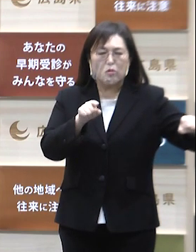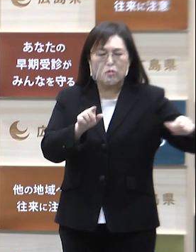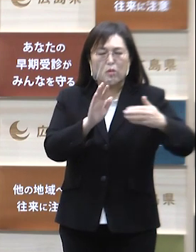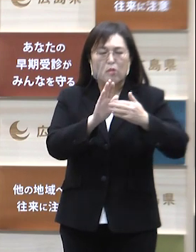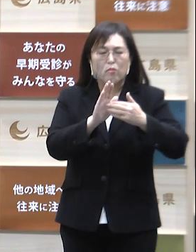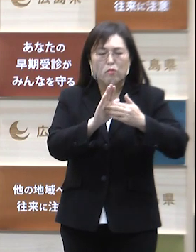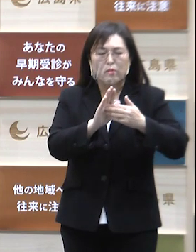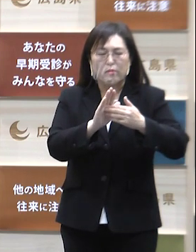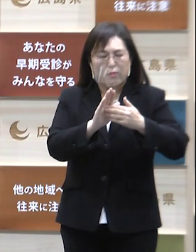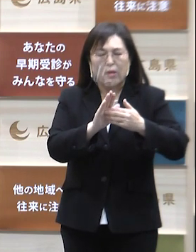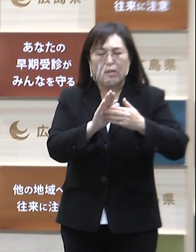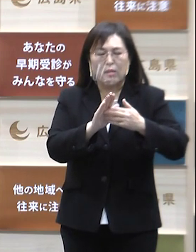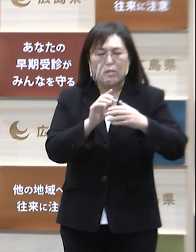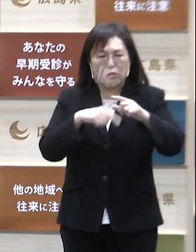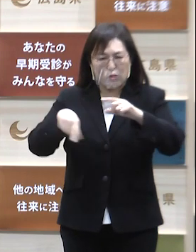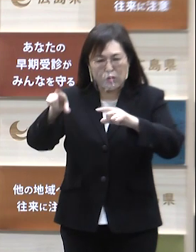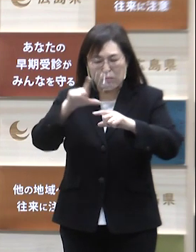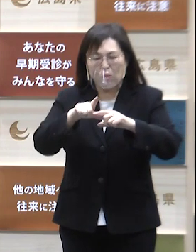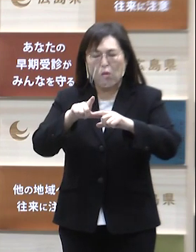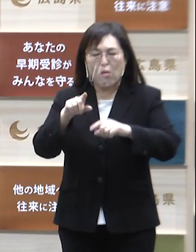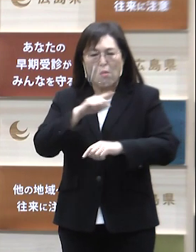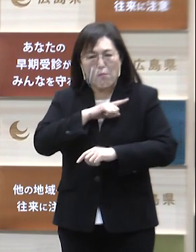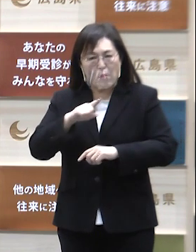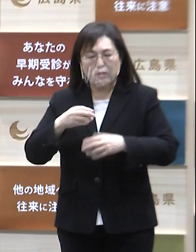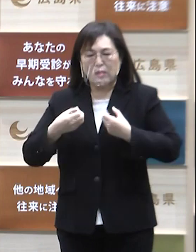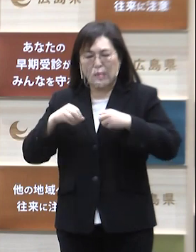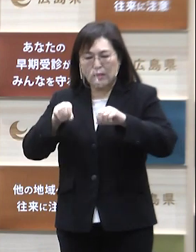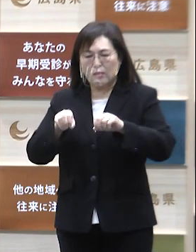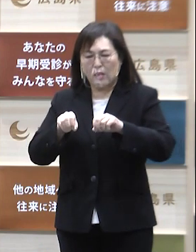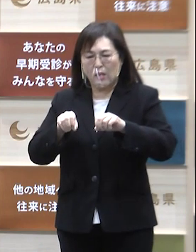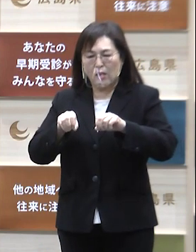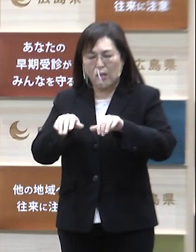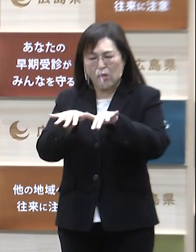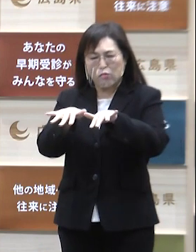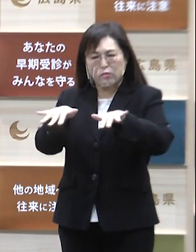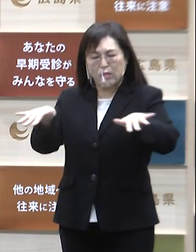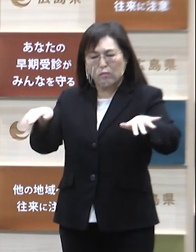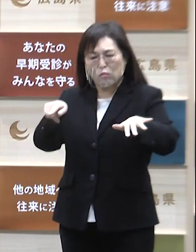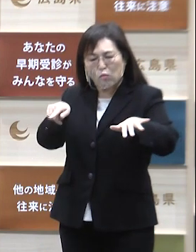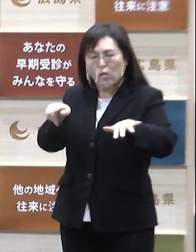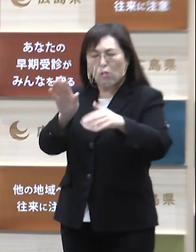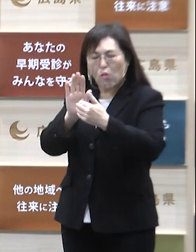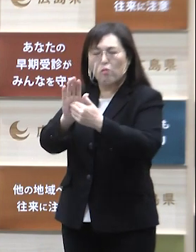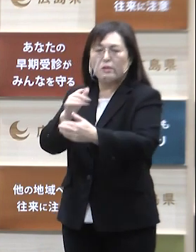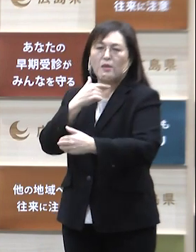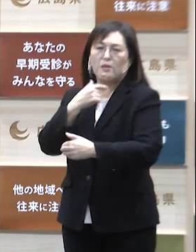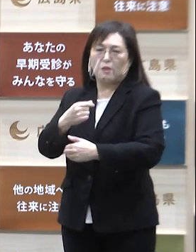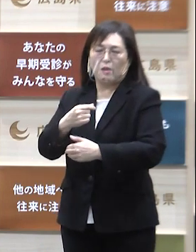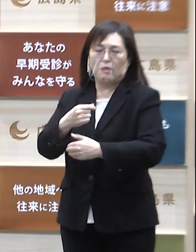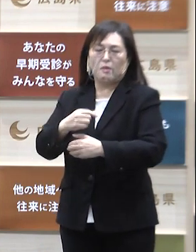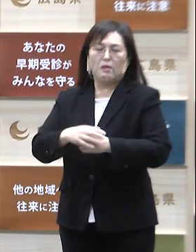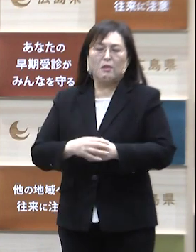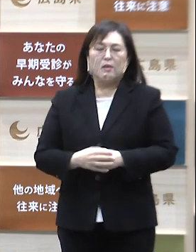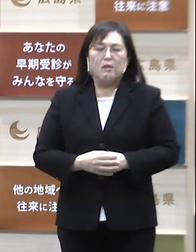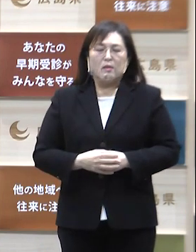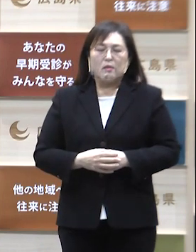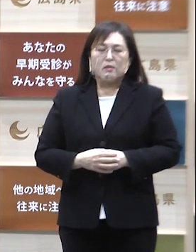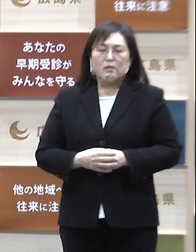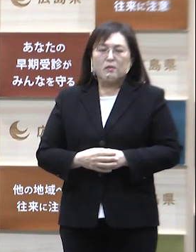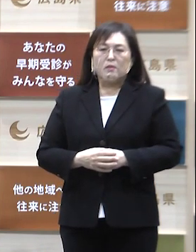第一の、必要なことだと考えます。で、その上でですね、